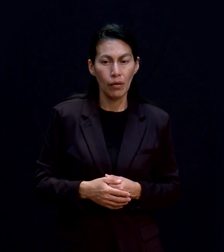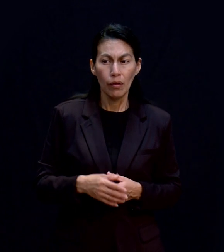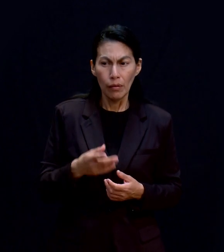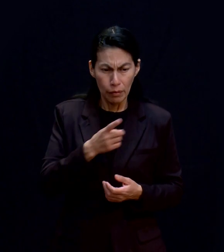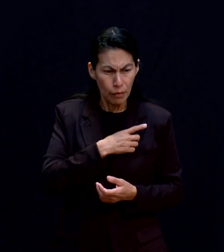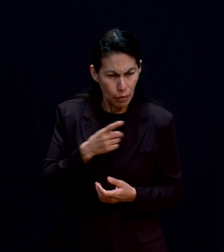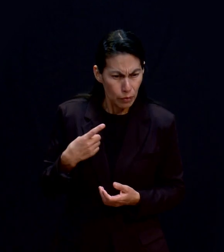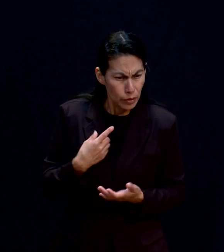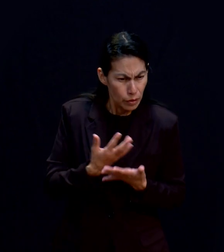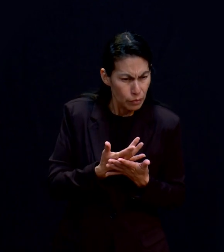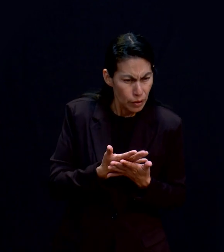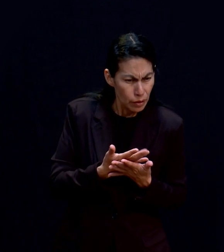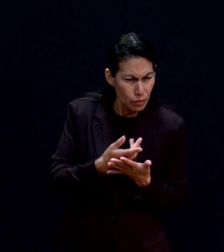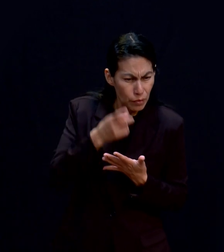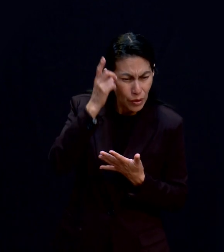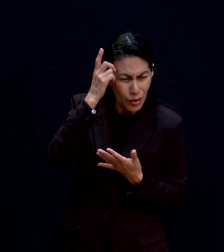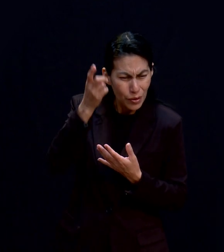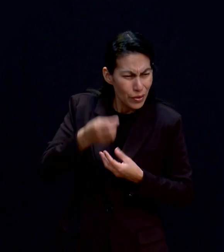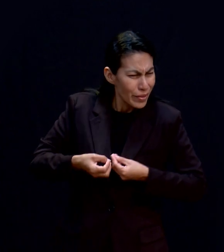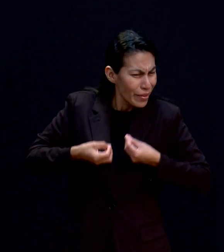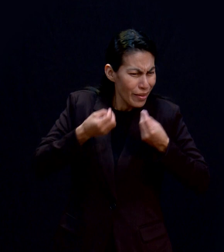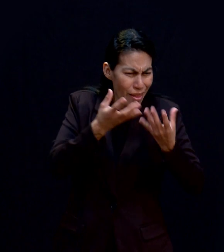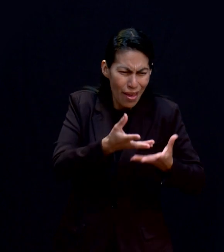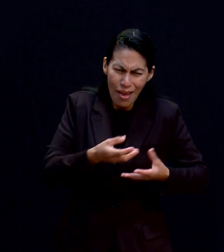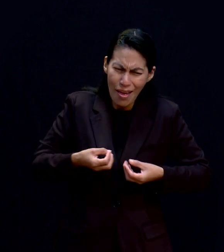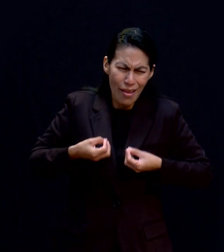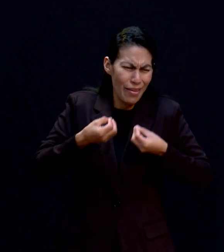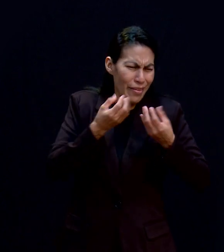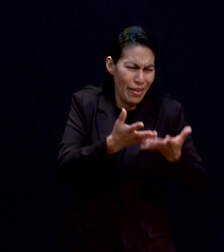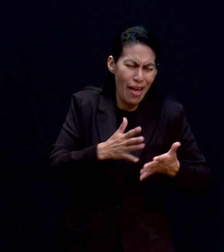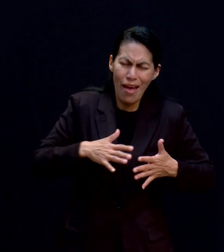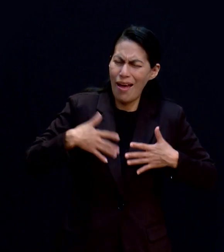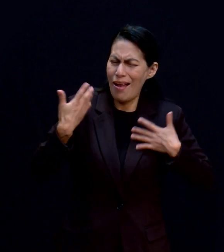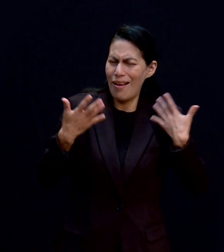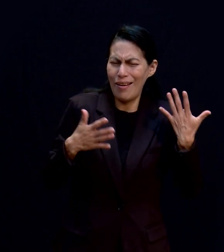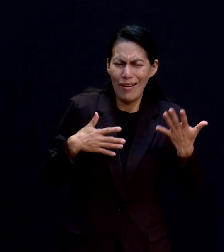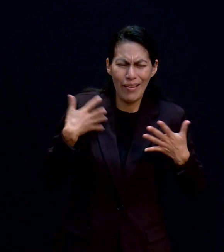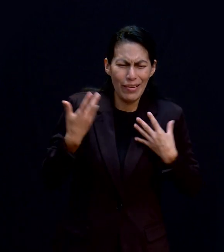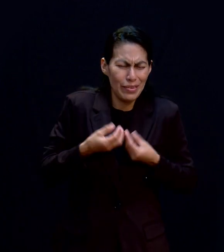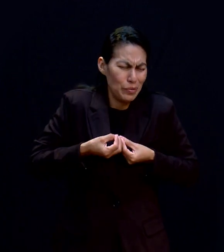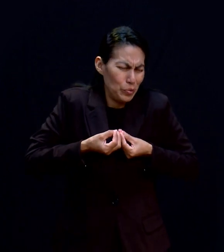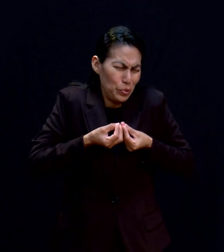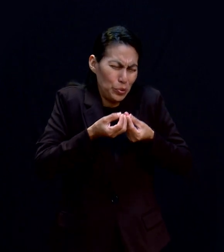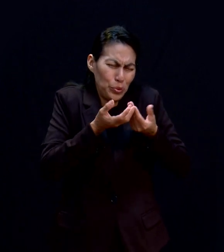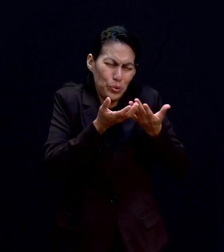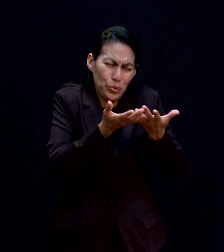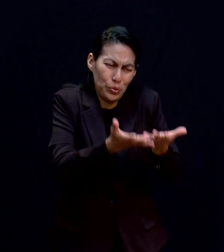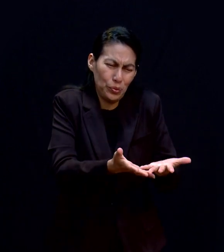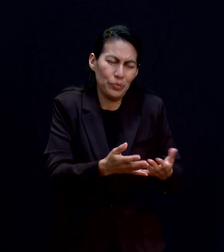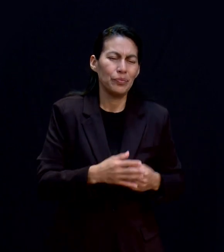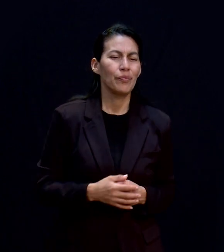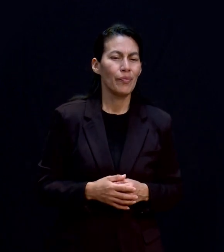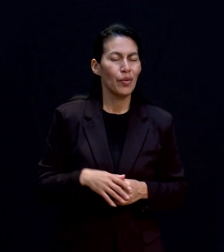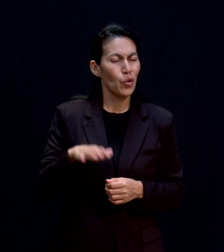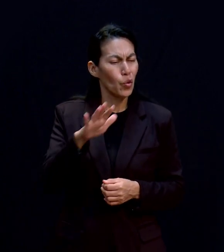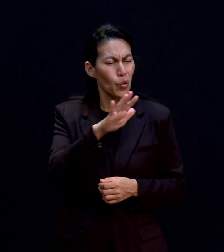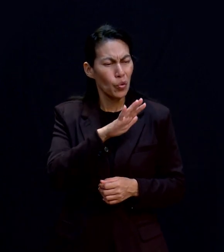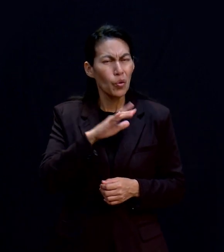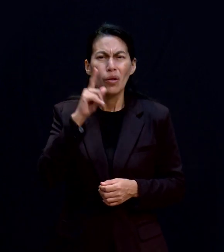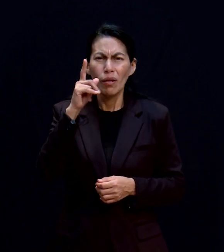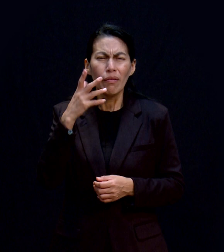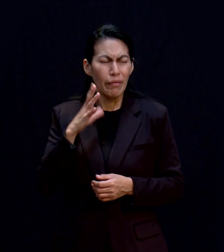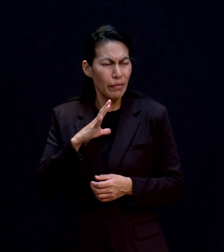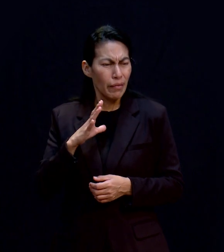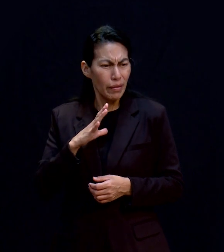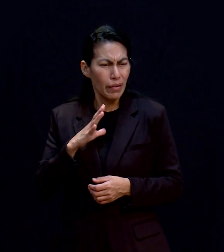y debemos esperar lo de dios porque él es dador alegre generoso abundante